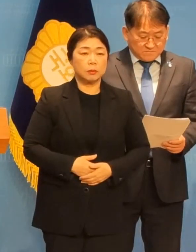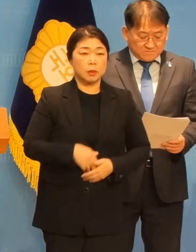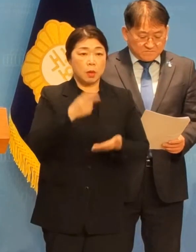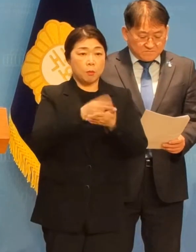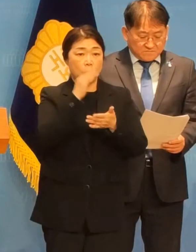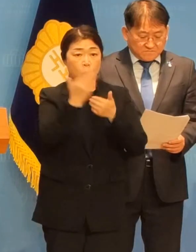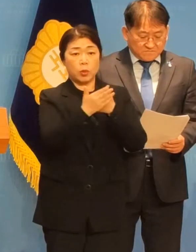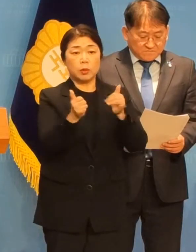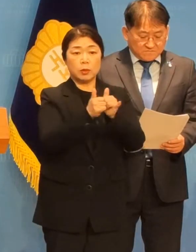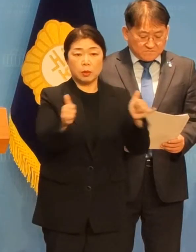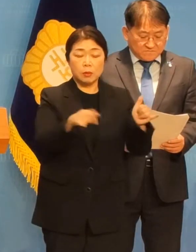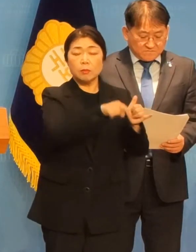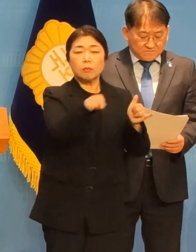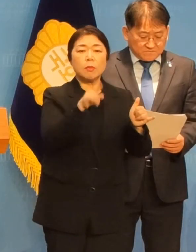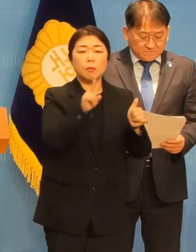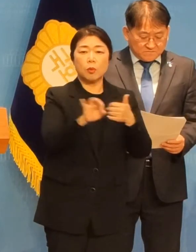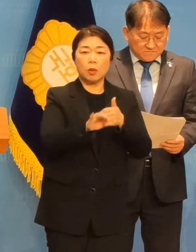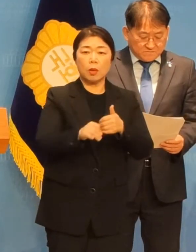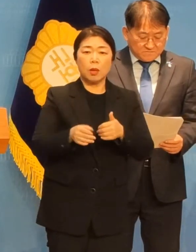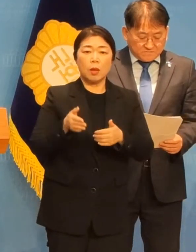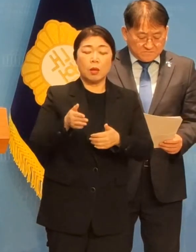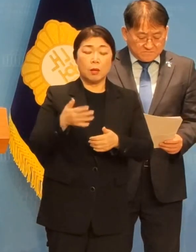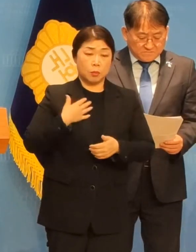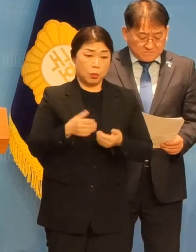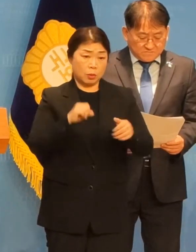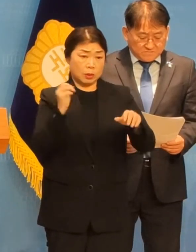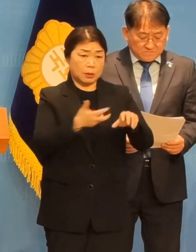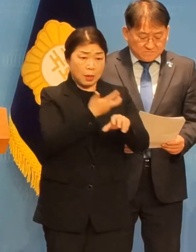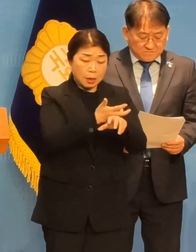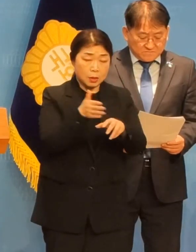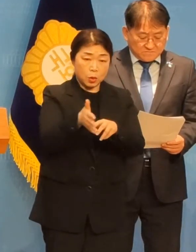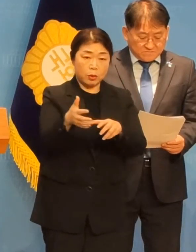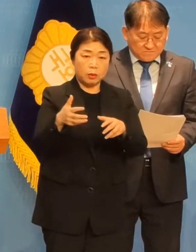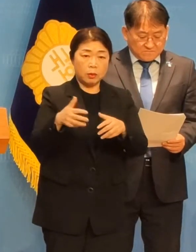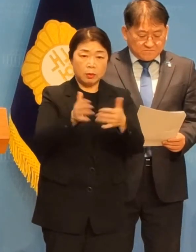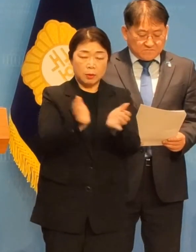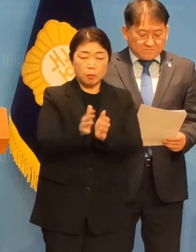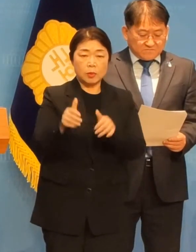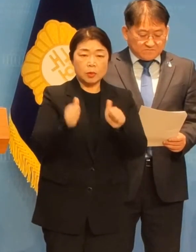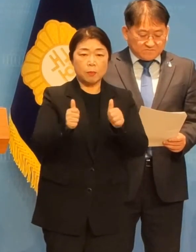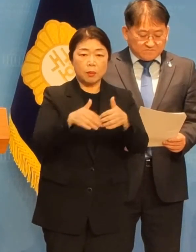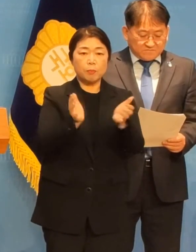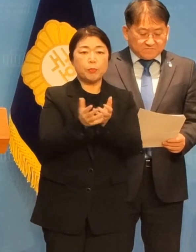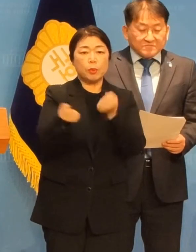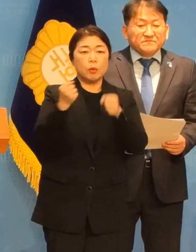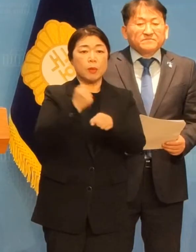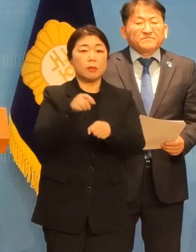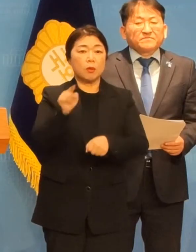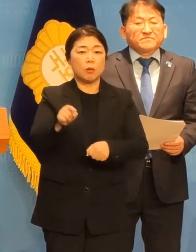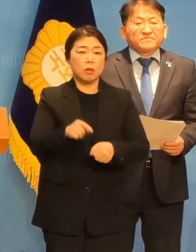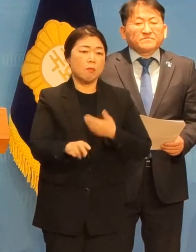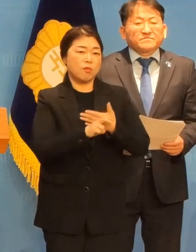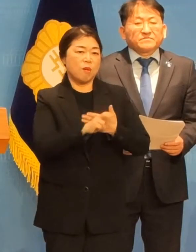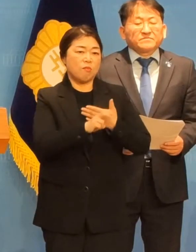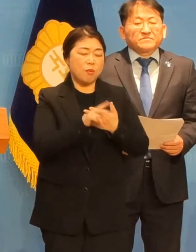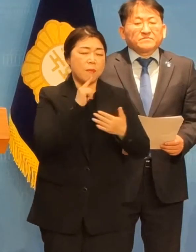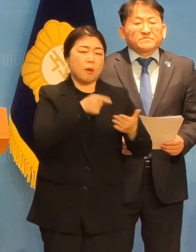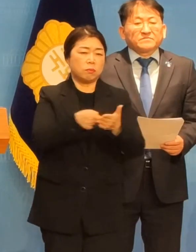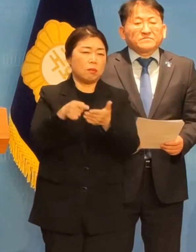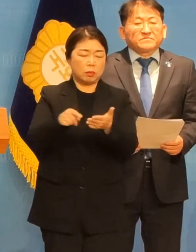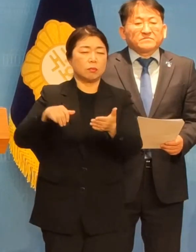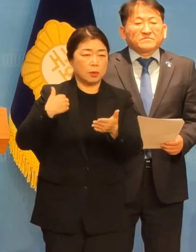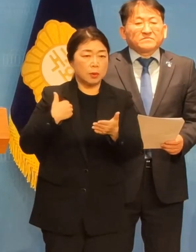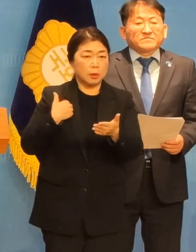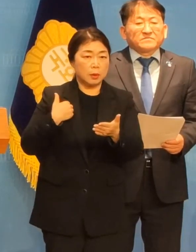특별법은 위헌이라고 문제 삼을 것입니다. 변호인단은 재판부에 위헌 법률 심판 제청을 신청할